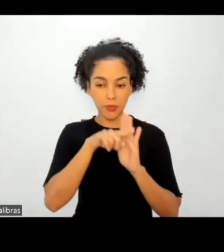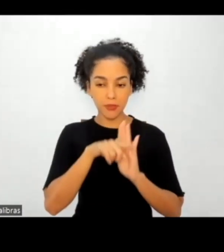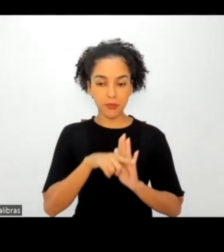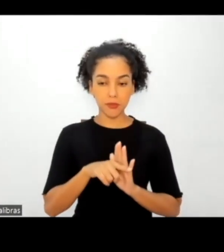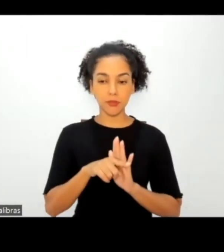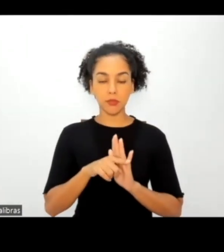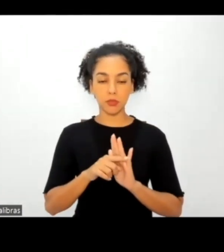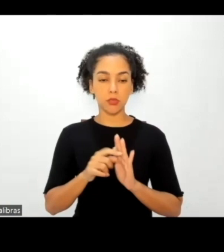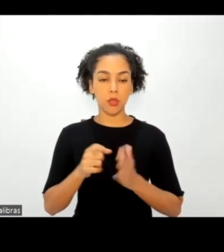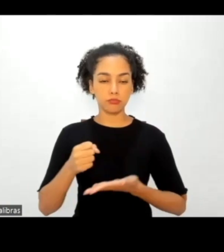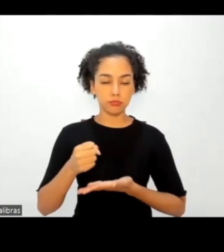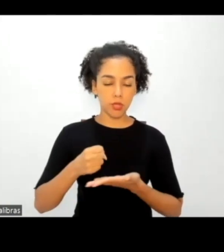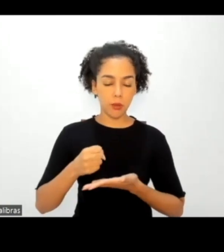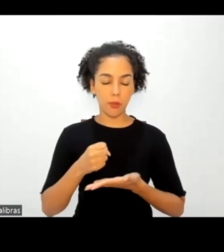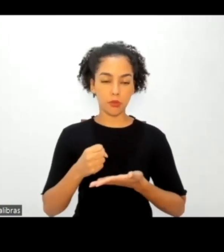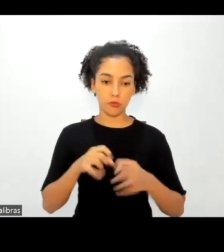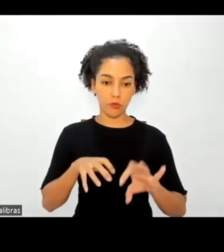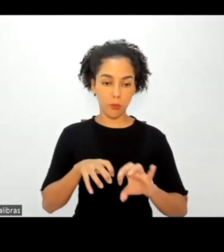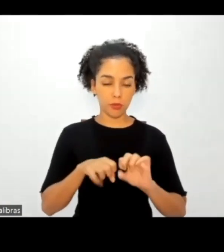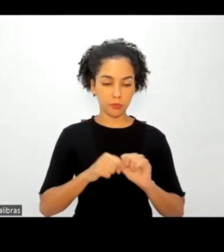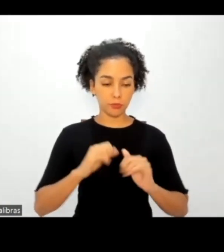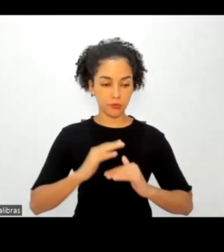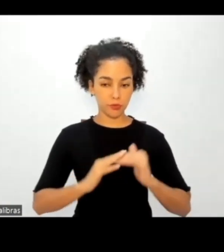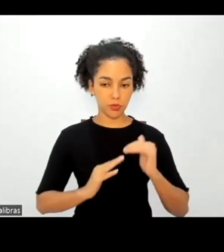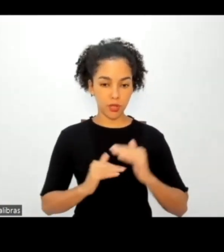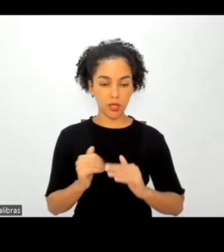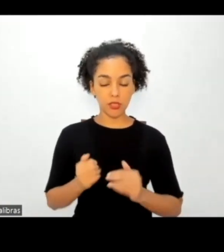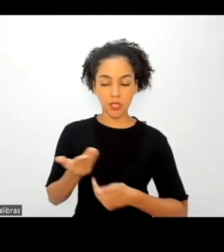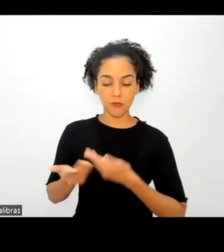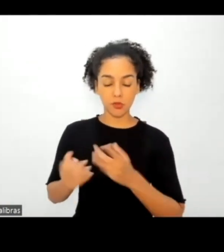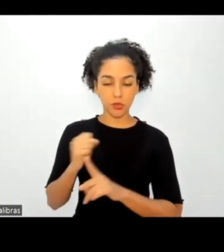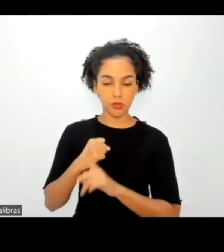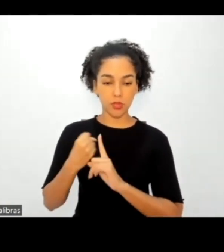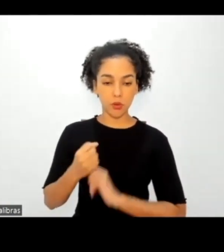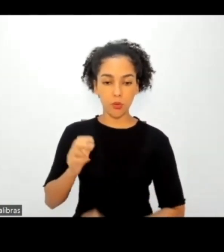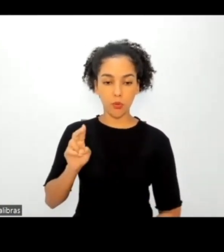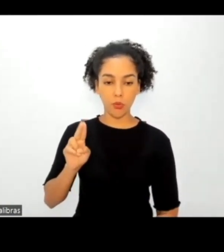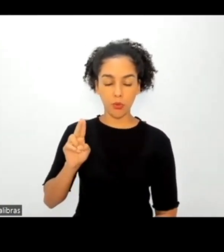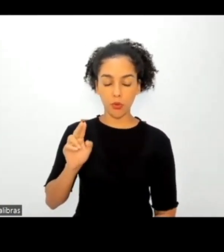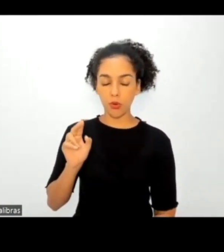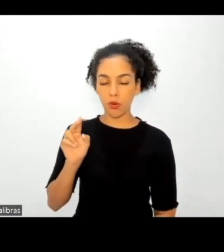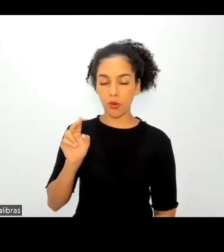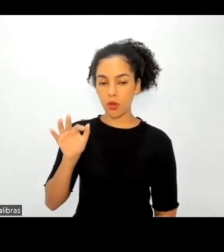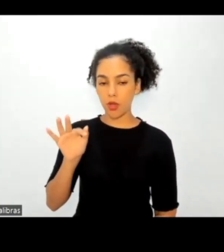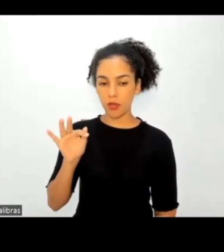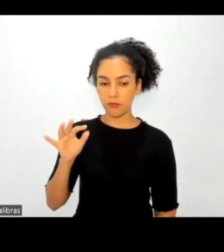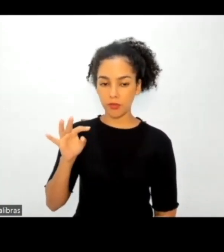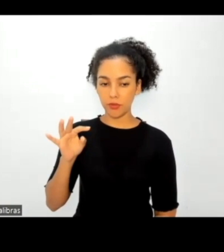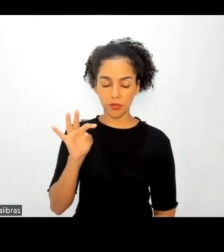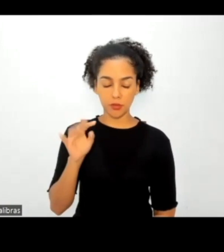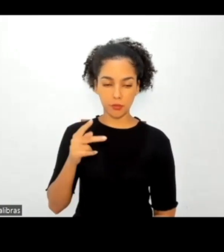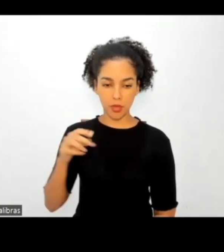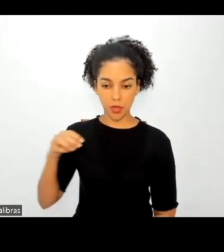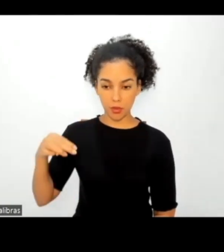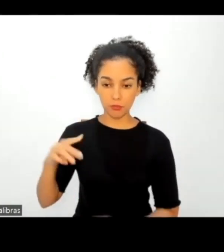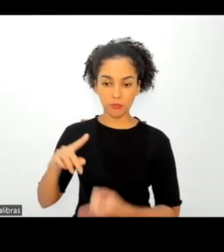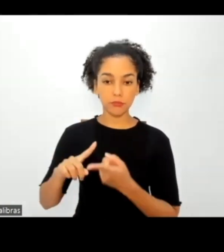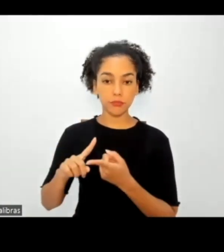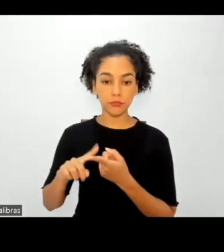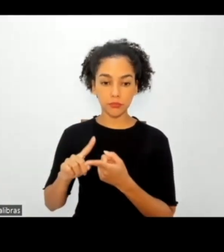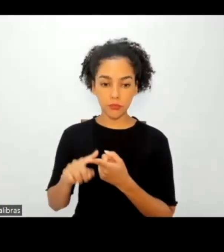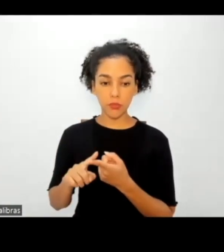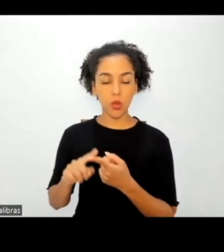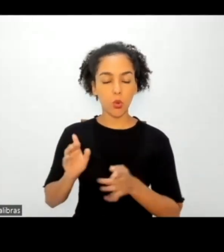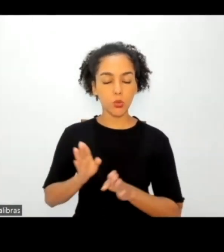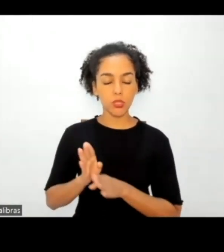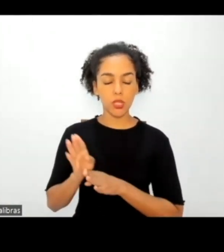profissional em serviço social da UFTM, é conselheiro do Cefés, né, e é autor do livro Serviço